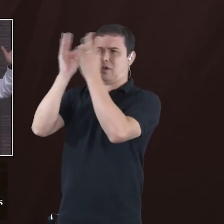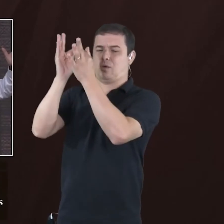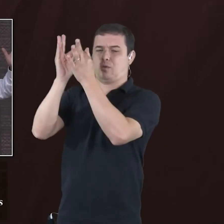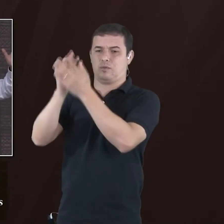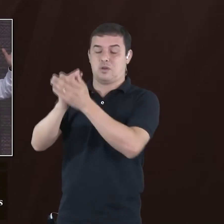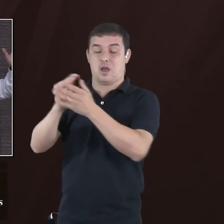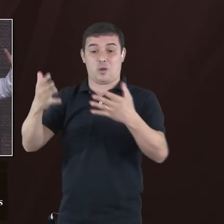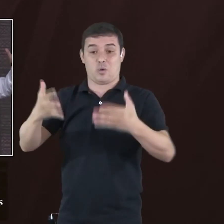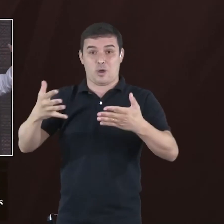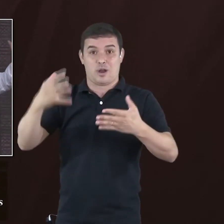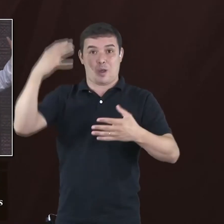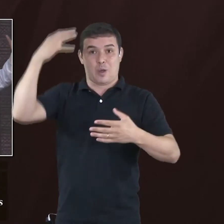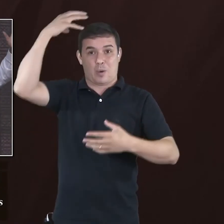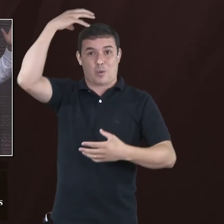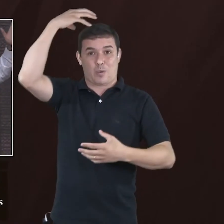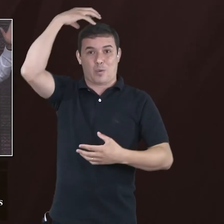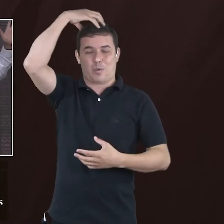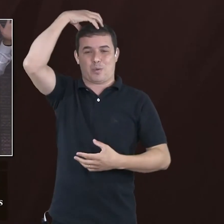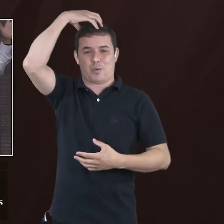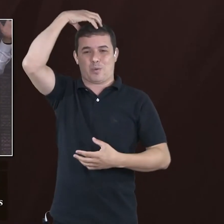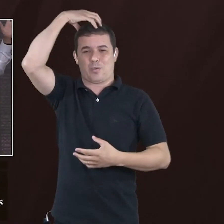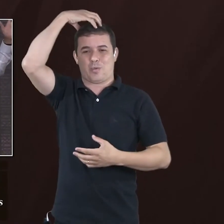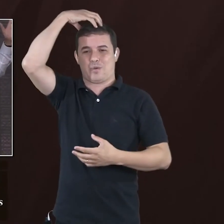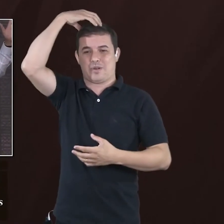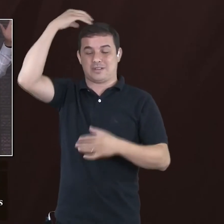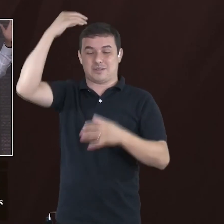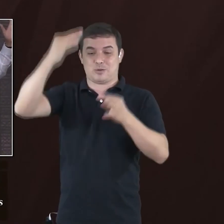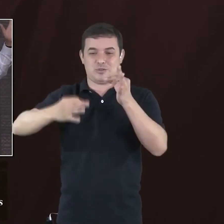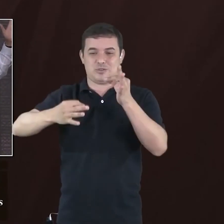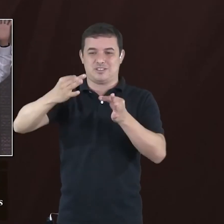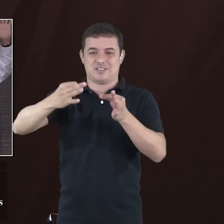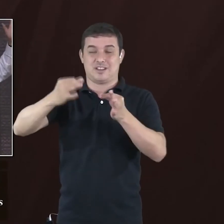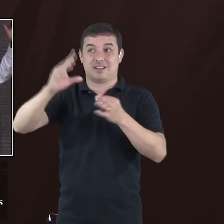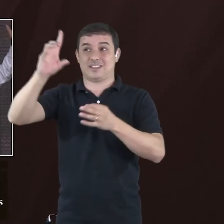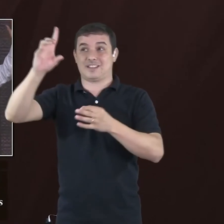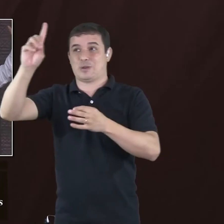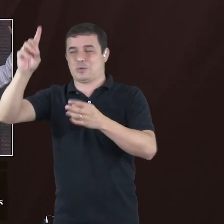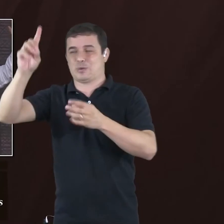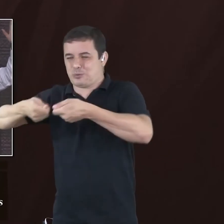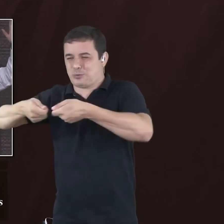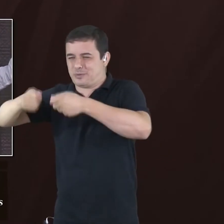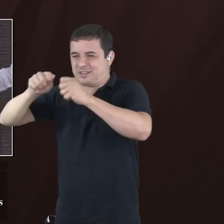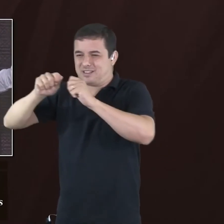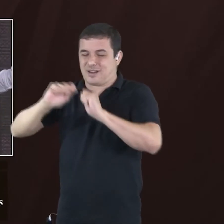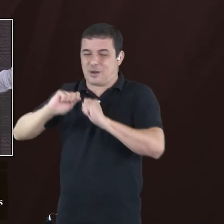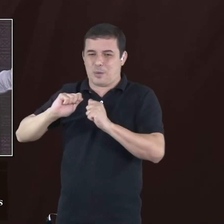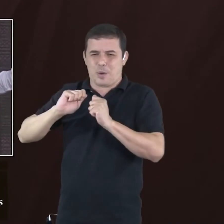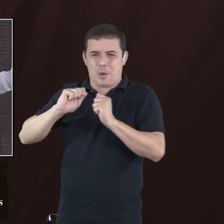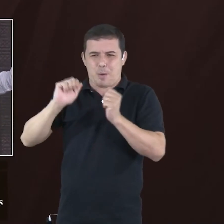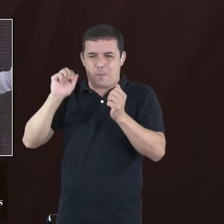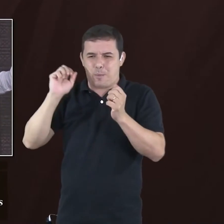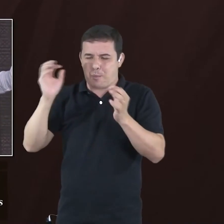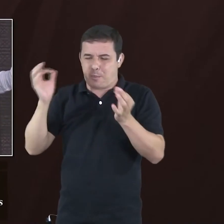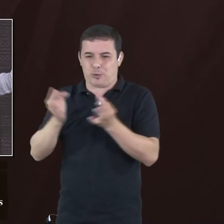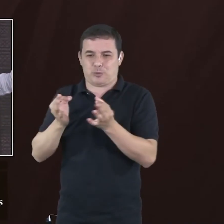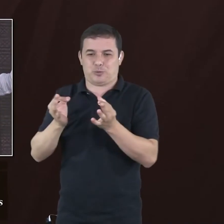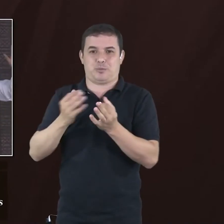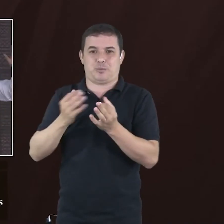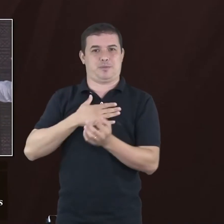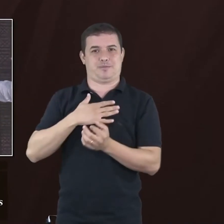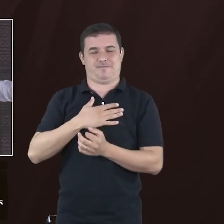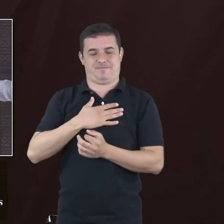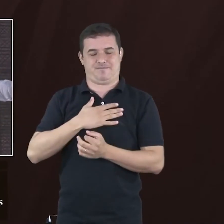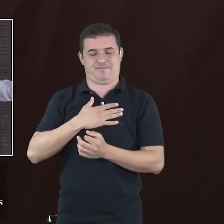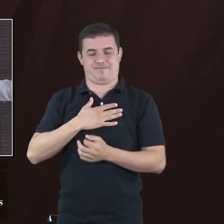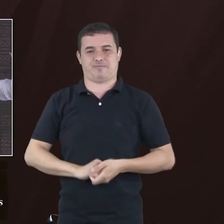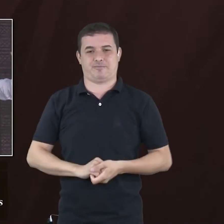da justiça me está guardada, aleluia. A coroa da justiça me está guardada, a qual o